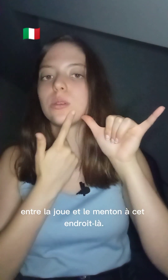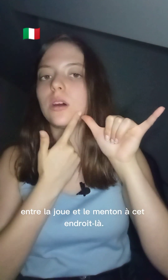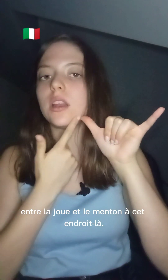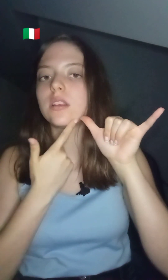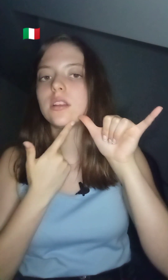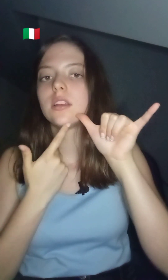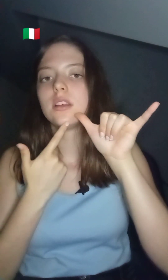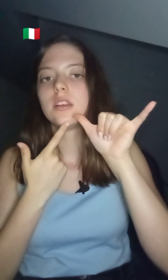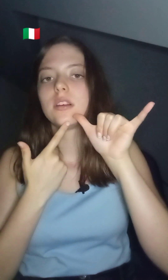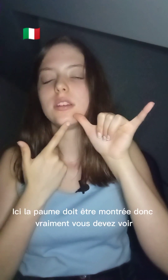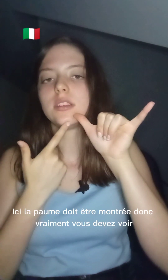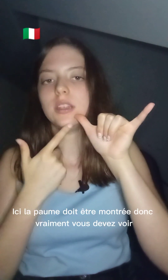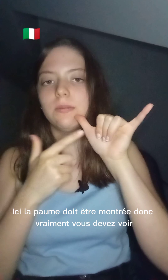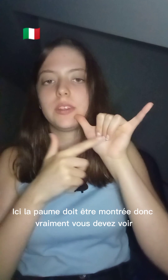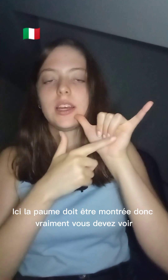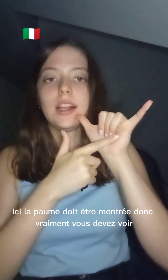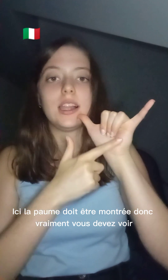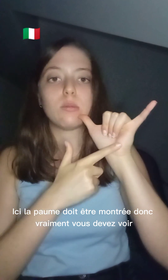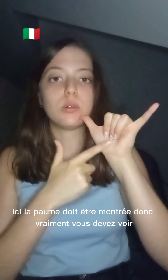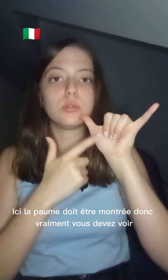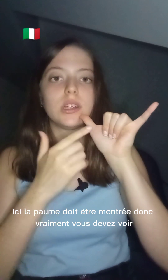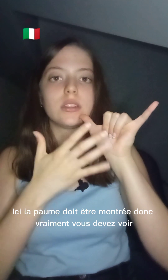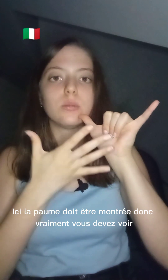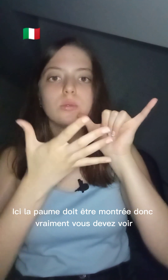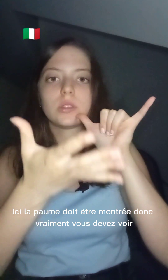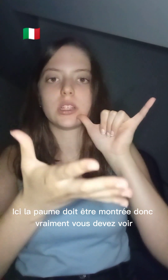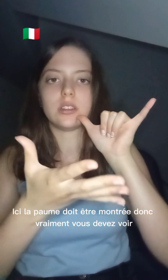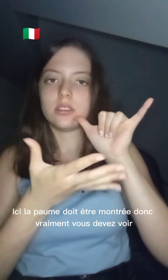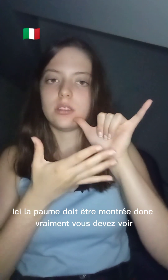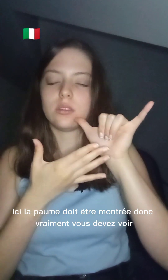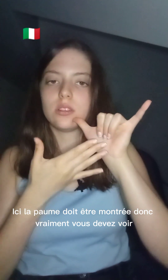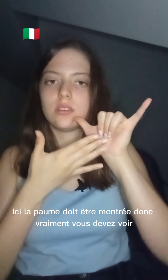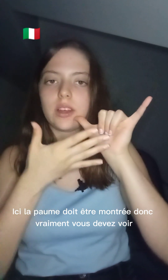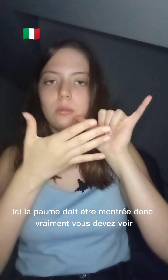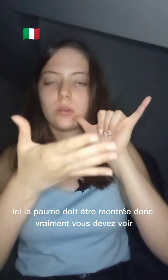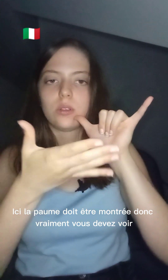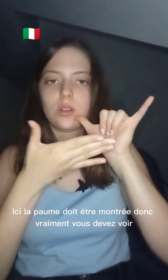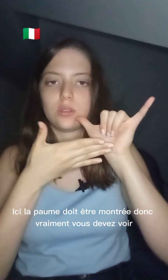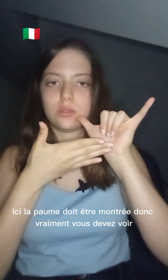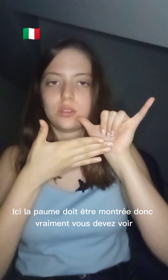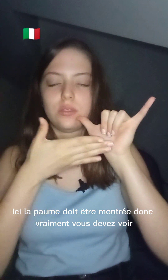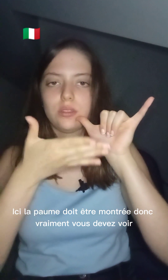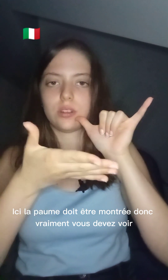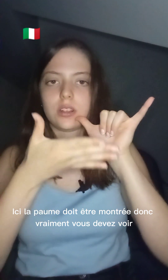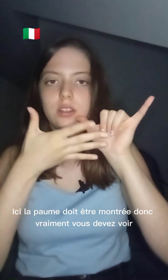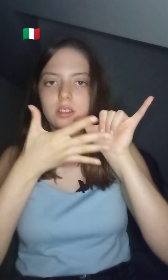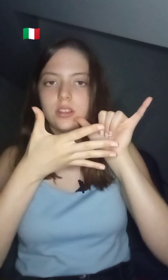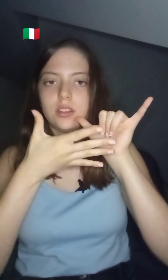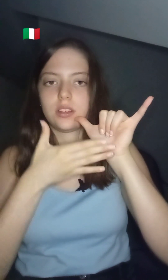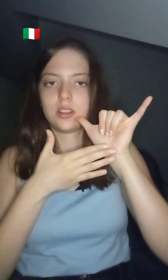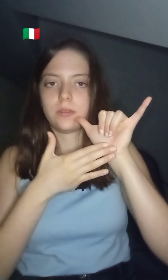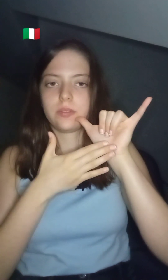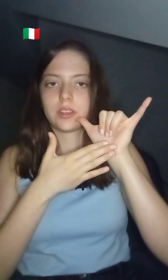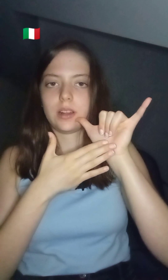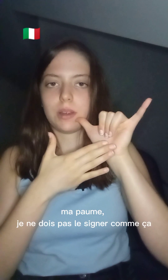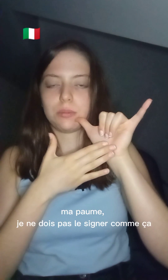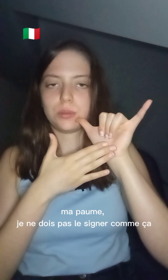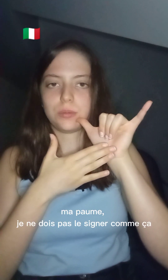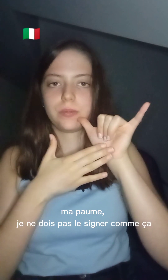endroit-là. Ici. La paume doit être montrée. Donc vraiment, vous devez voir ma paume.